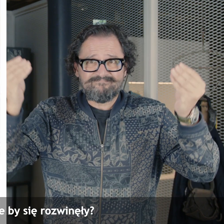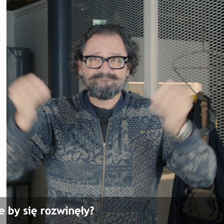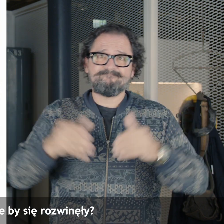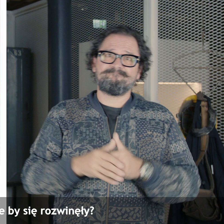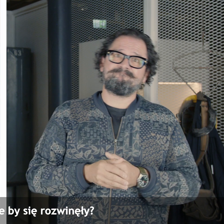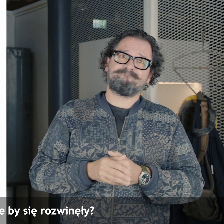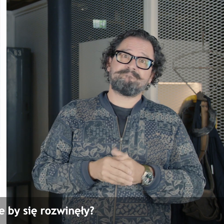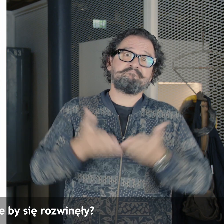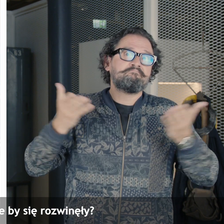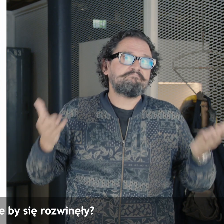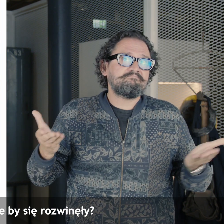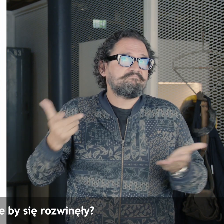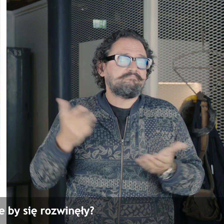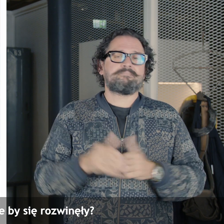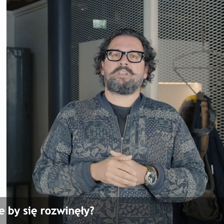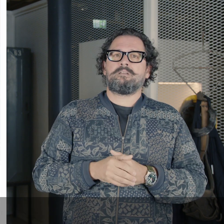by się